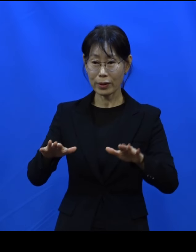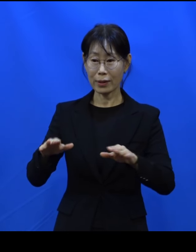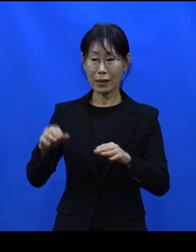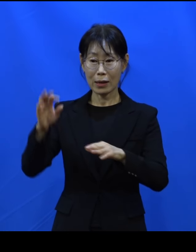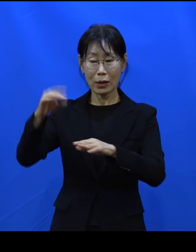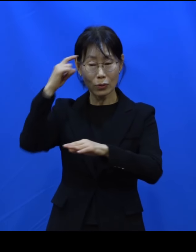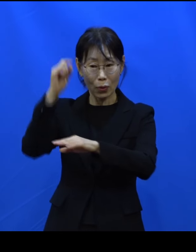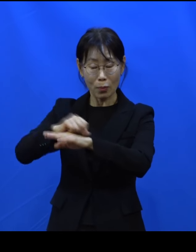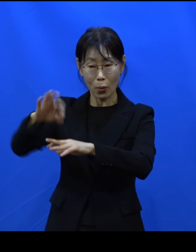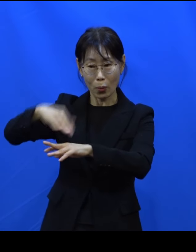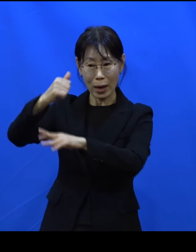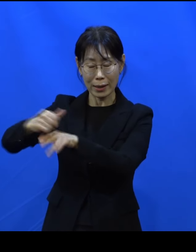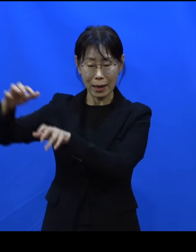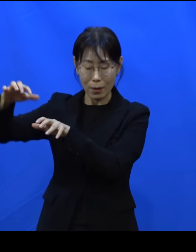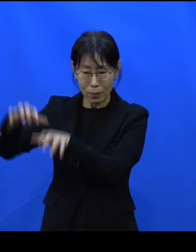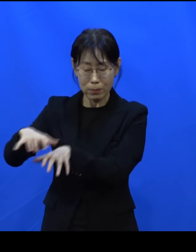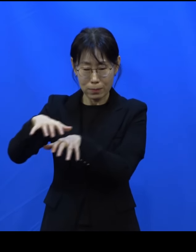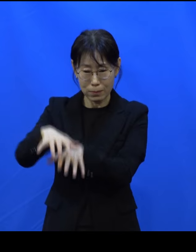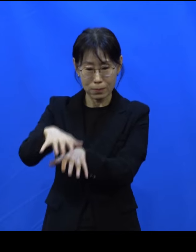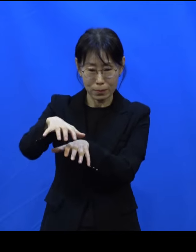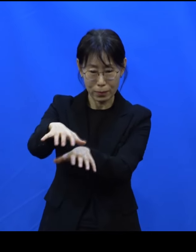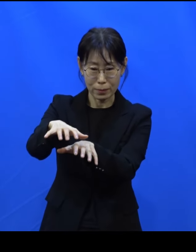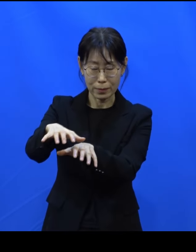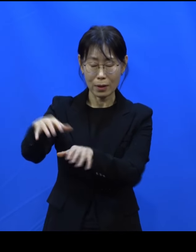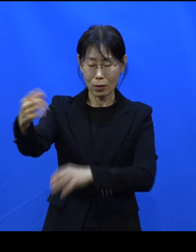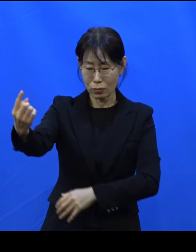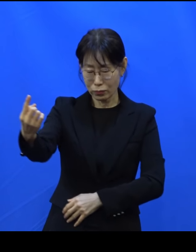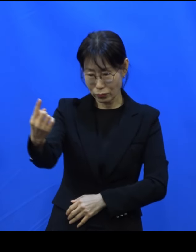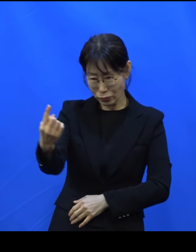그리고 이 행렬이 가까우면서 좀 더 선명해 보여요.